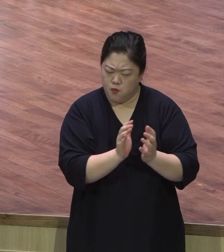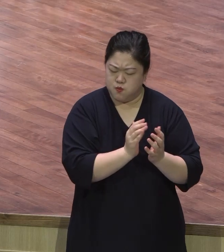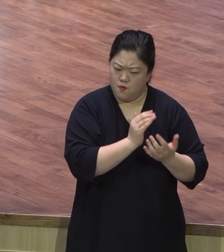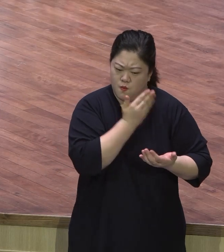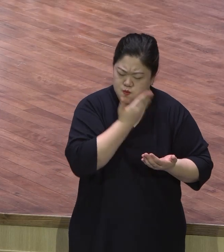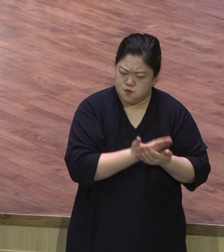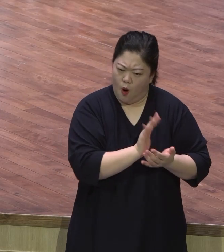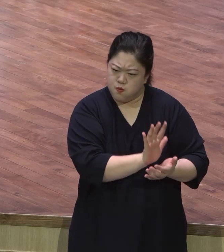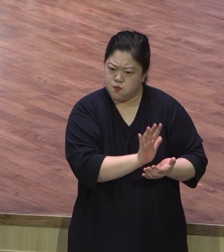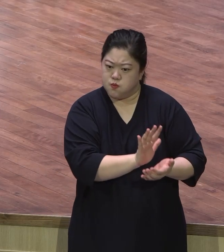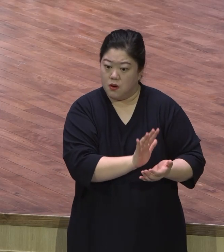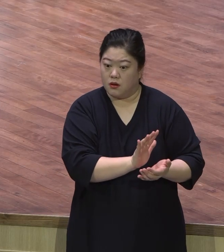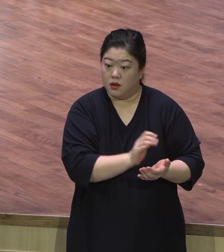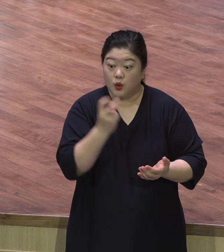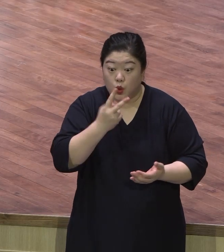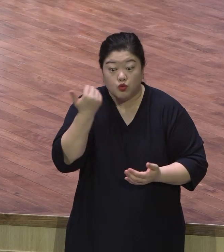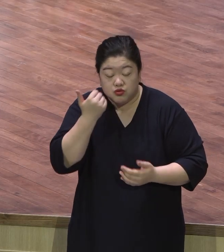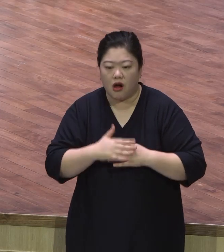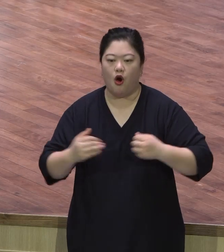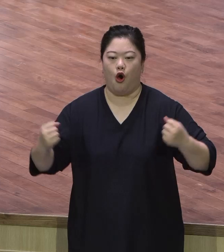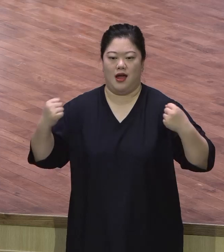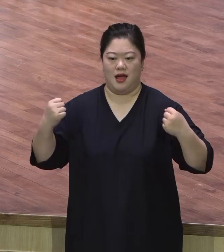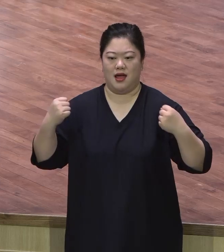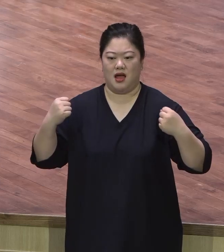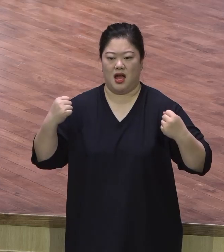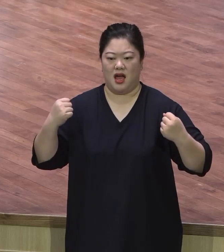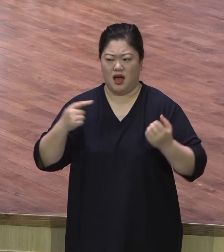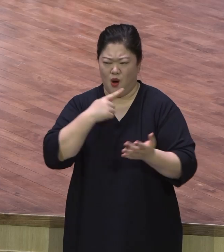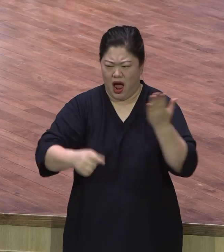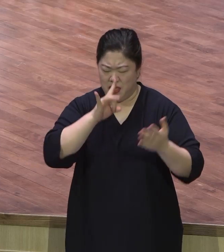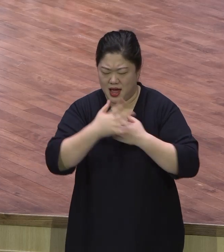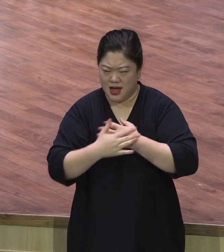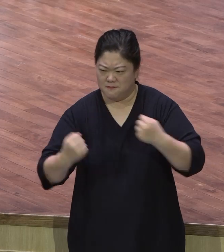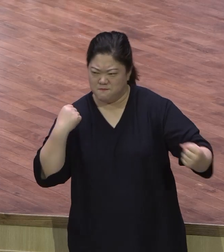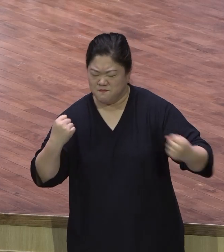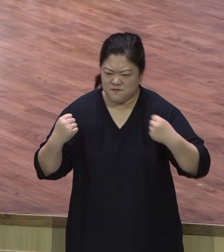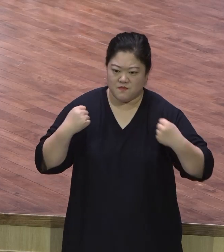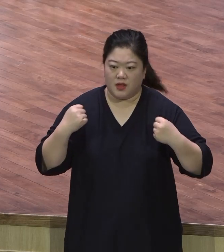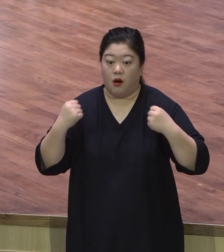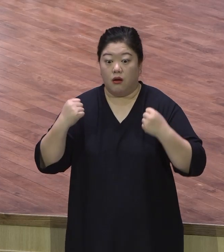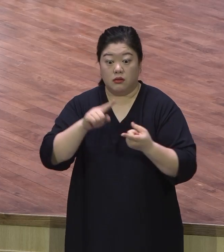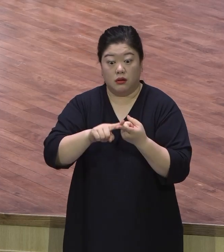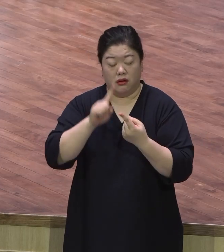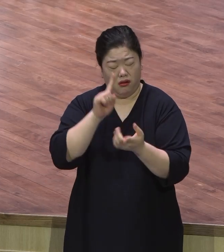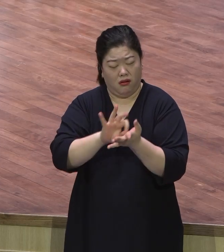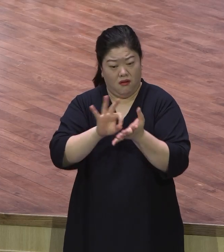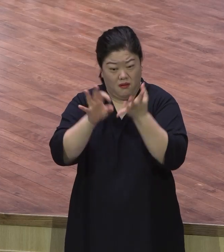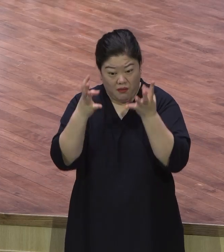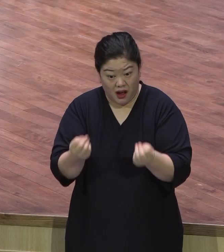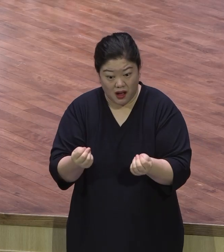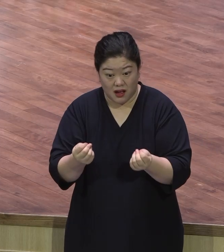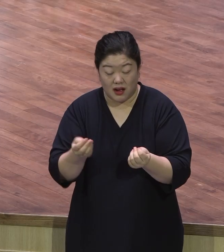또 건강. 이게 자기 보물이죠. 얼마나 몸을 생각하는지 그냐말로.